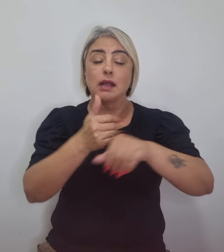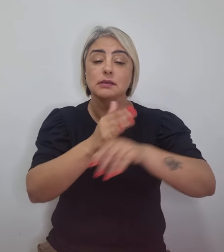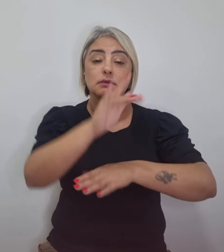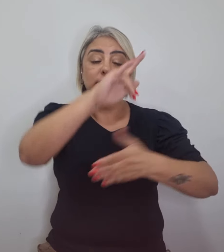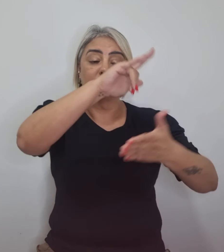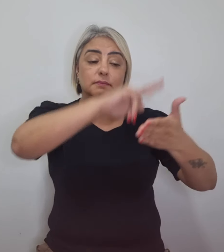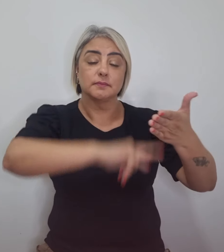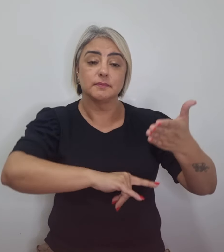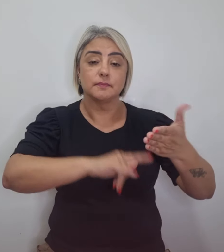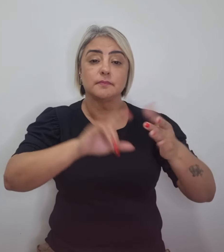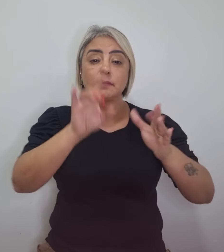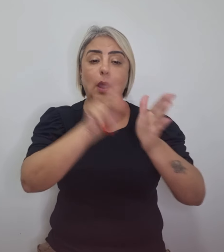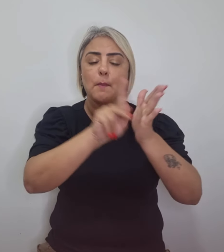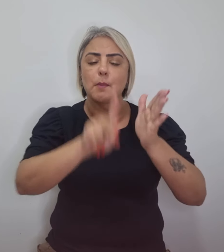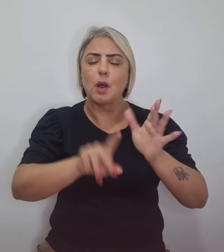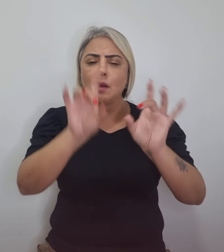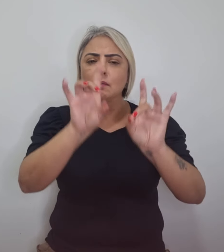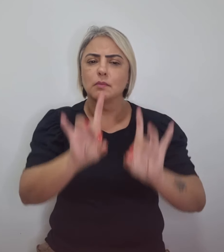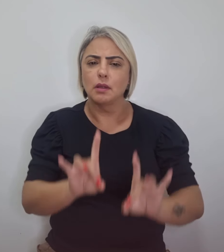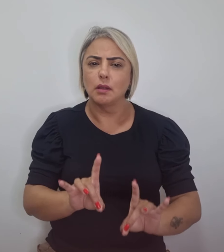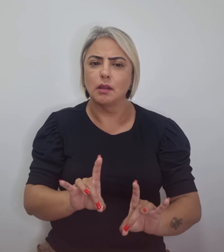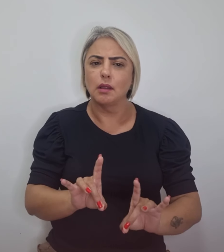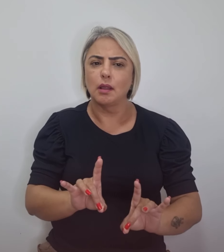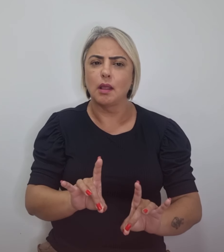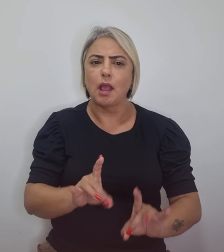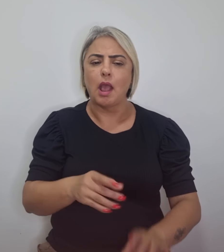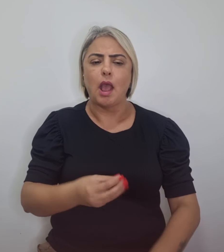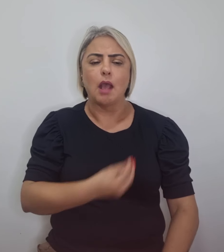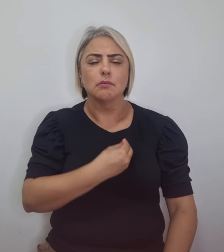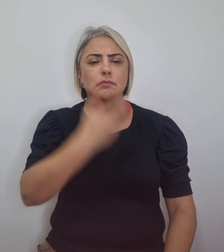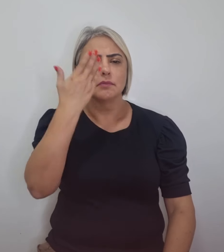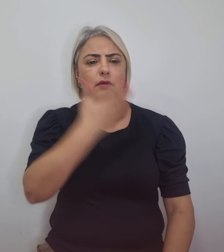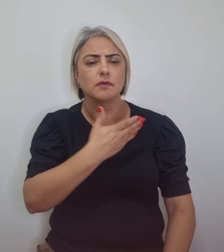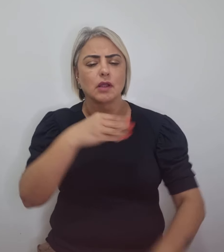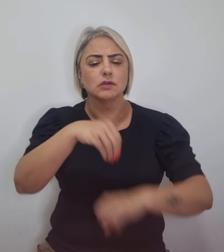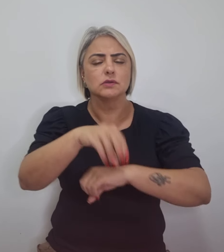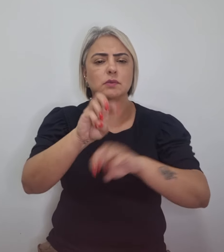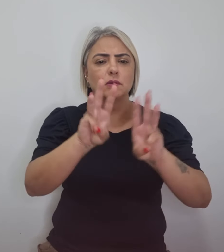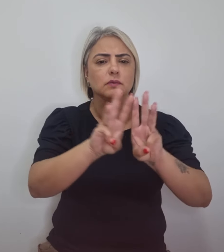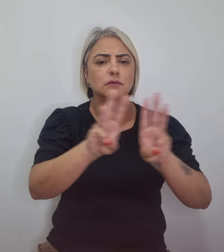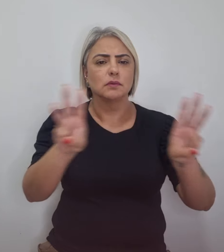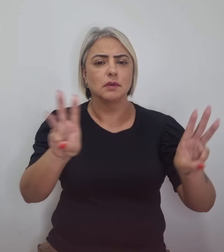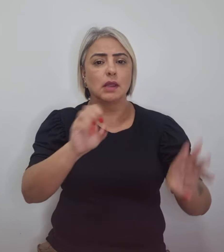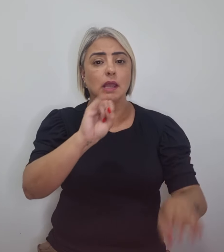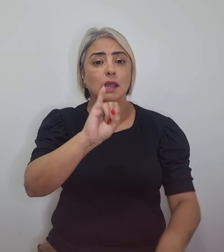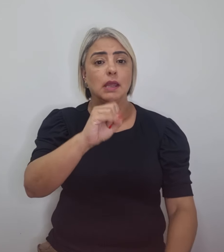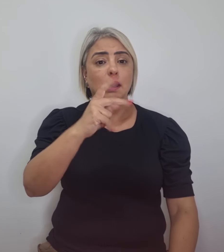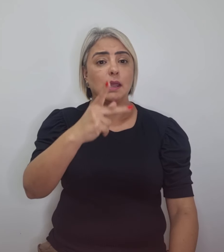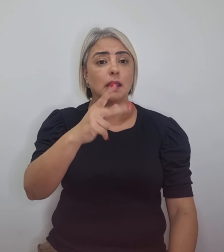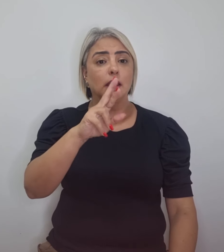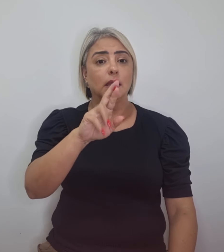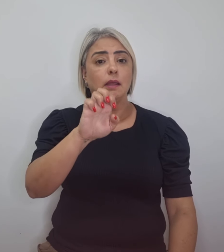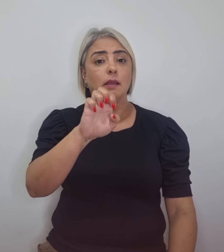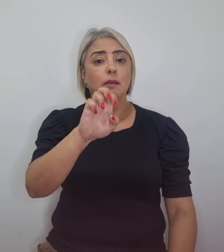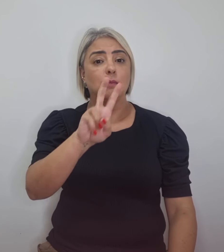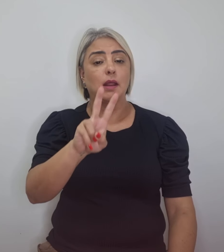específico de atestado de vida disponível no site do IPREV. Clique para